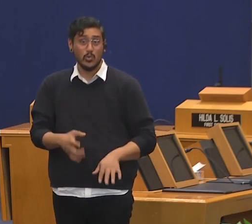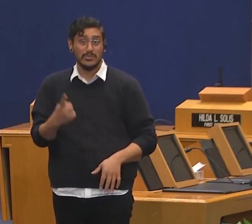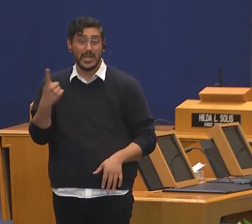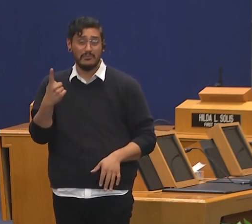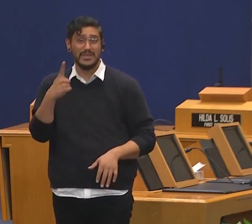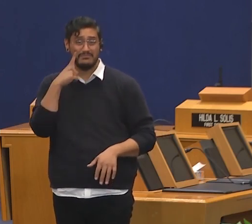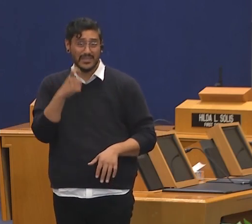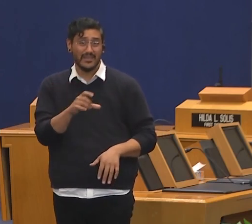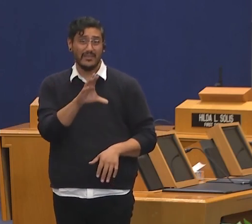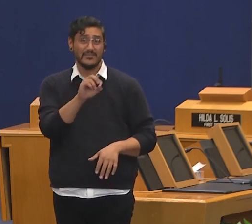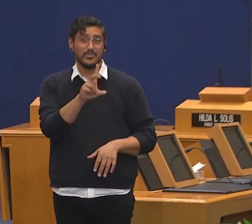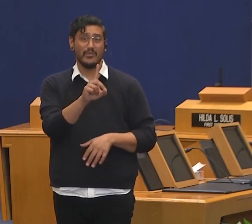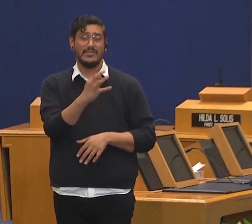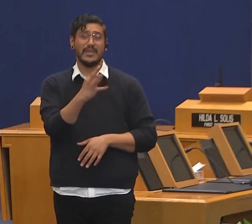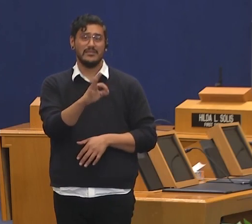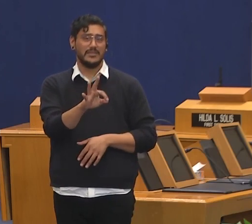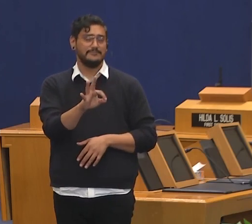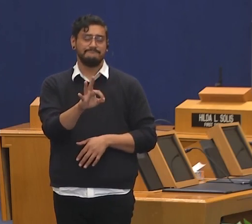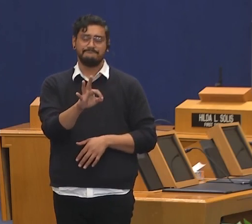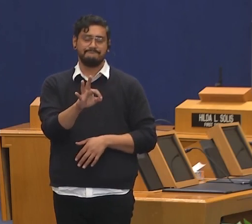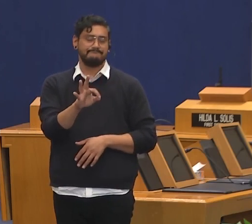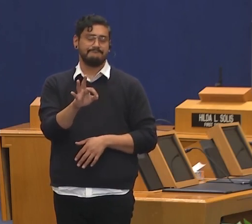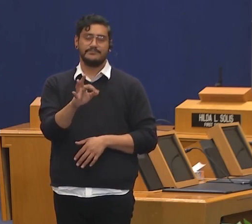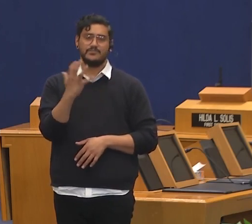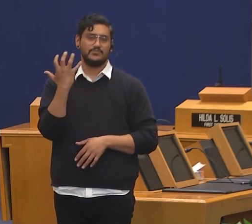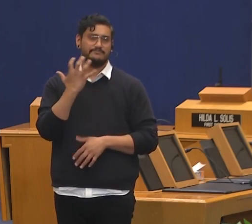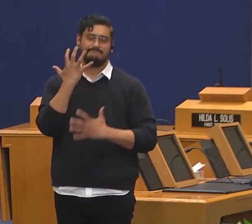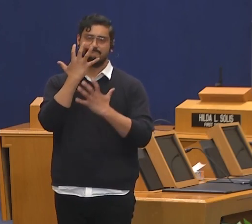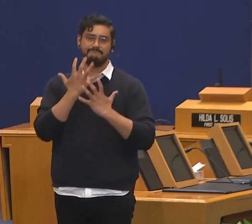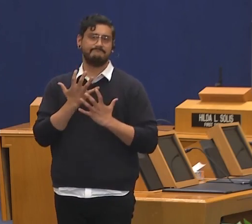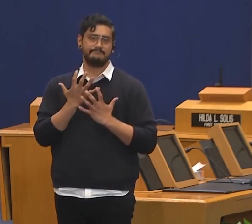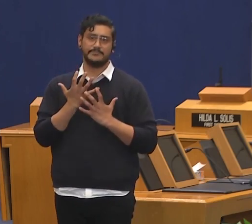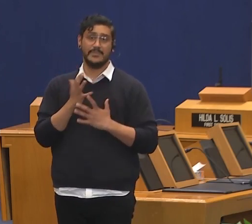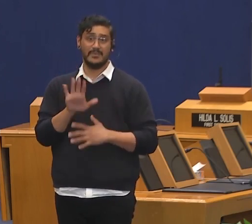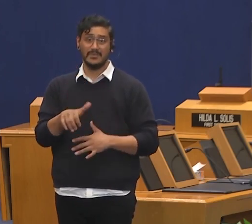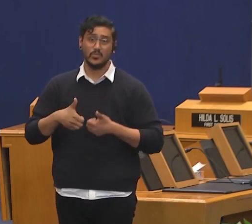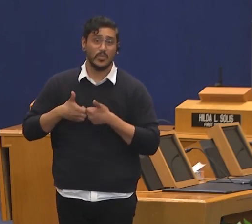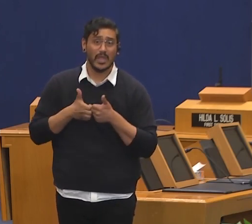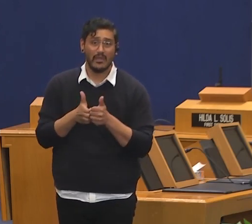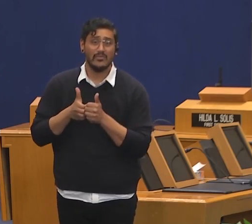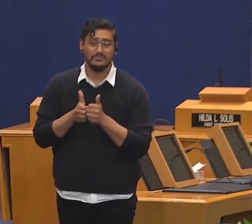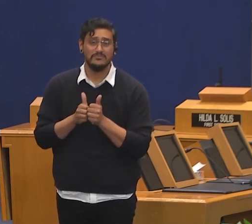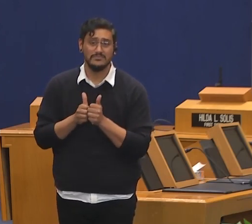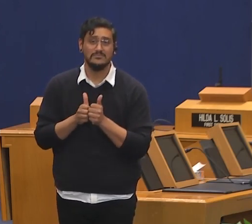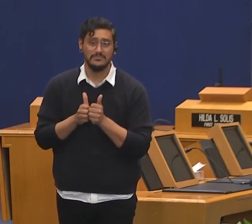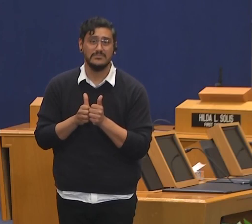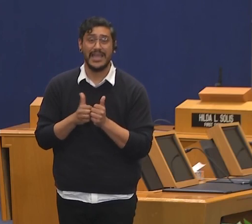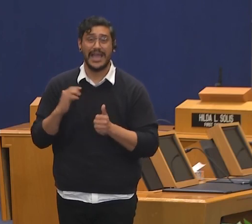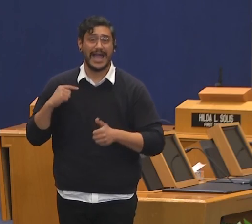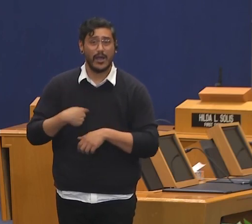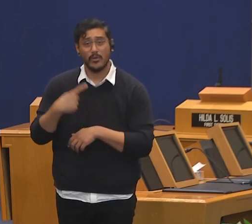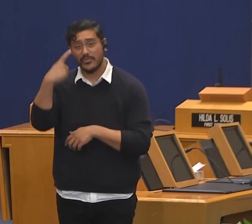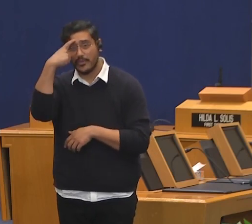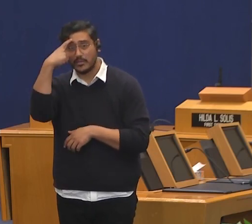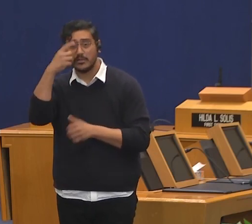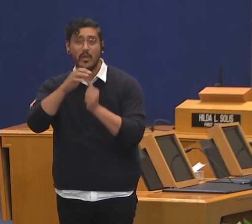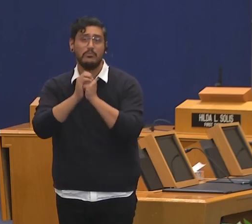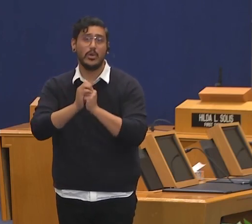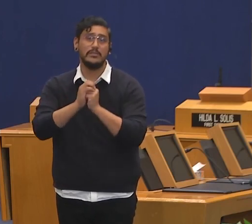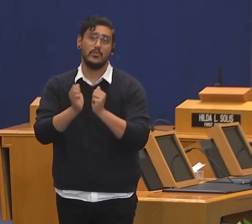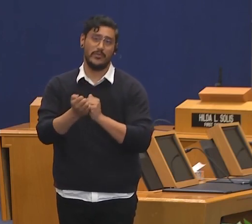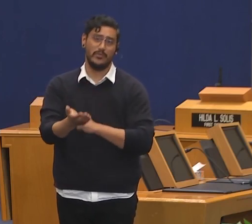COVID-19 es abrumador. Juntos estamos de luto y nuestros pensamientos y oraciones están con